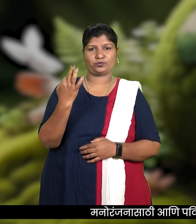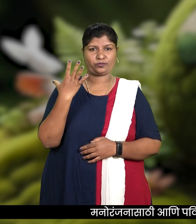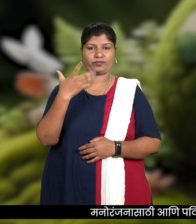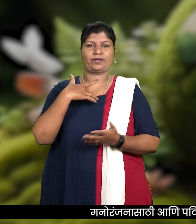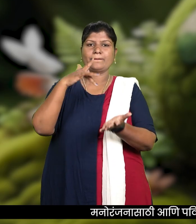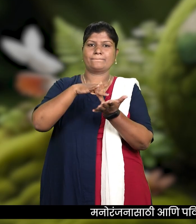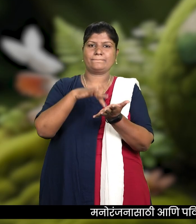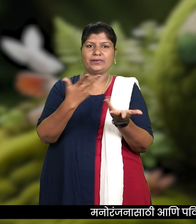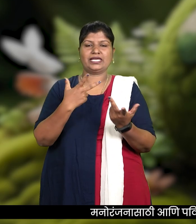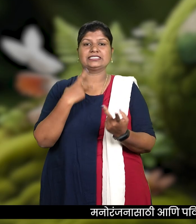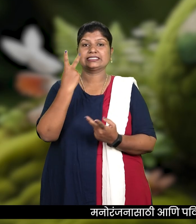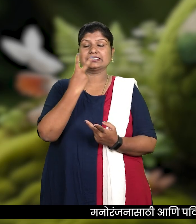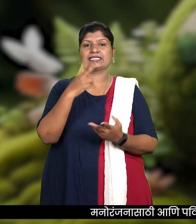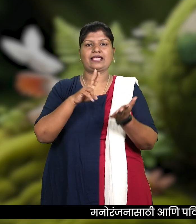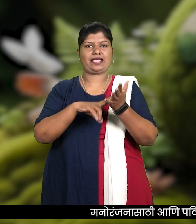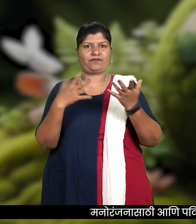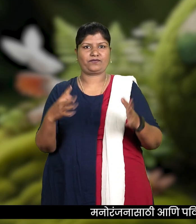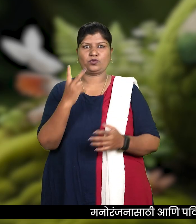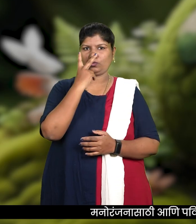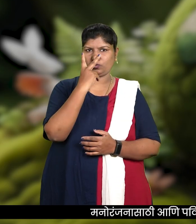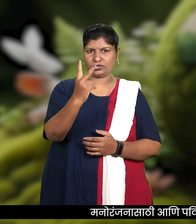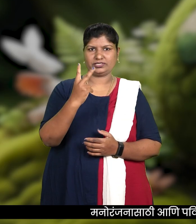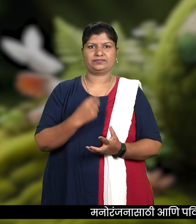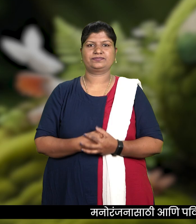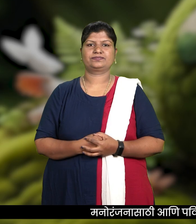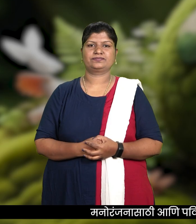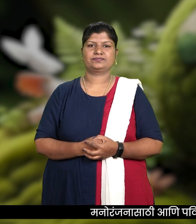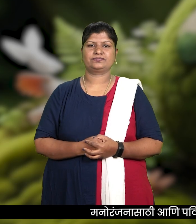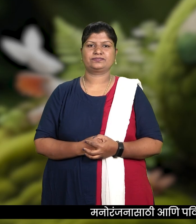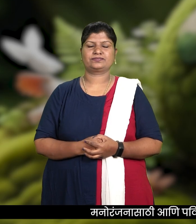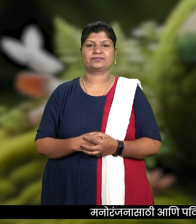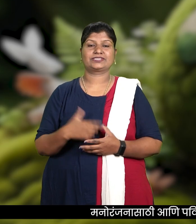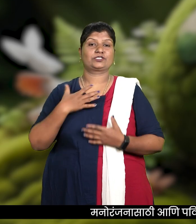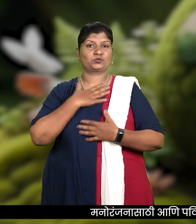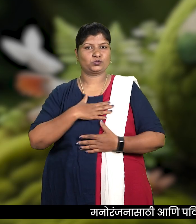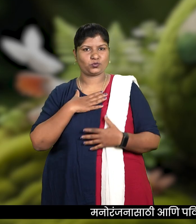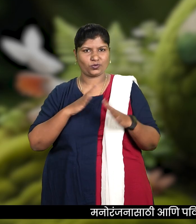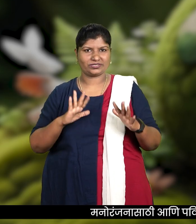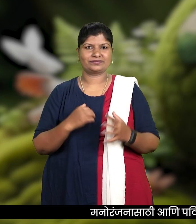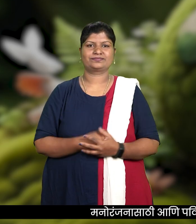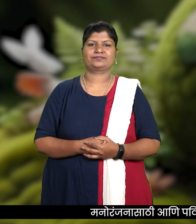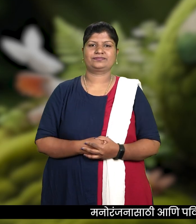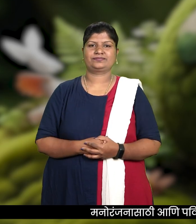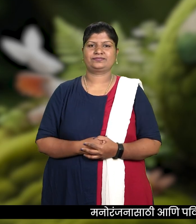मनोरंजनासाठी आणि पवित्र स्थळांना भेट देण्यासाठी निसर्गरम्य ठिकाणांना भेट देत असतात.